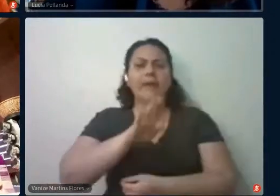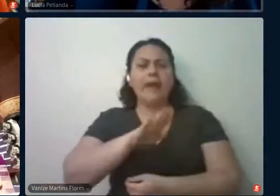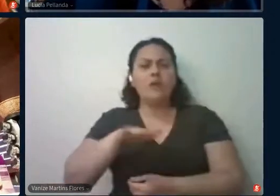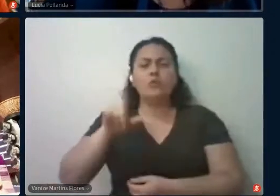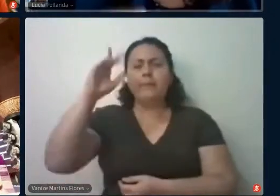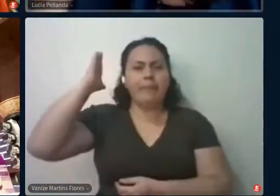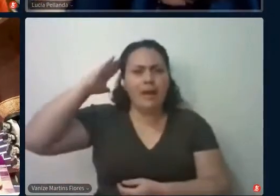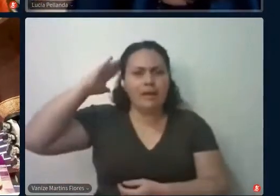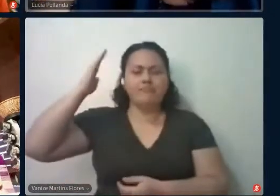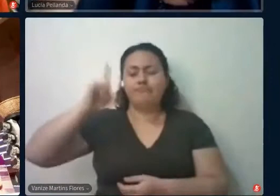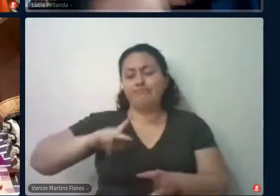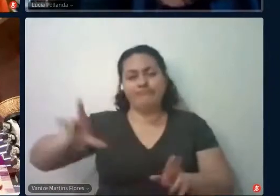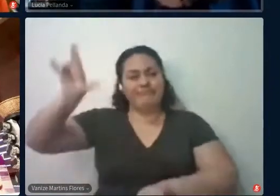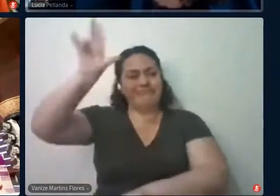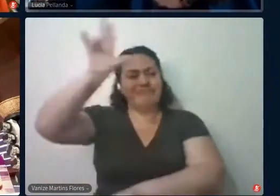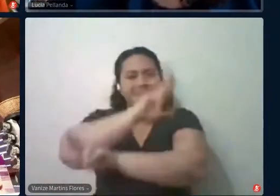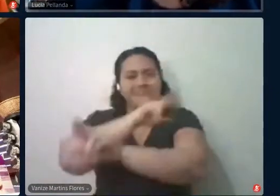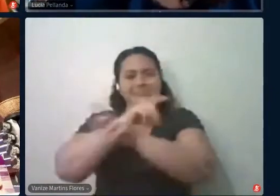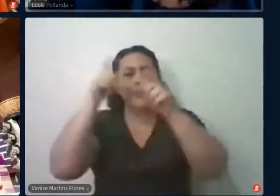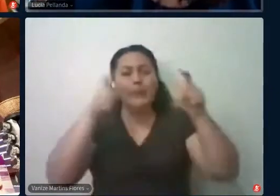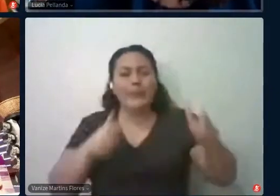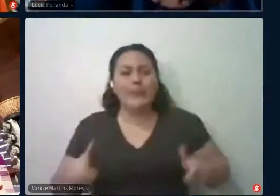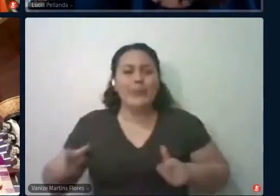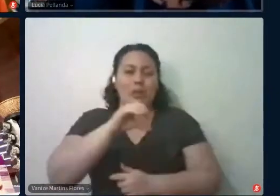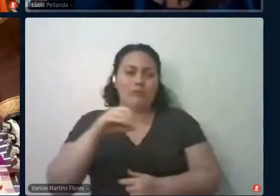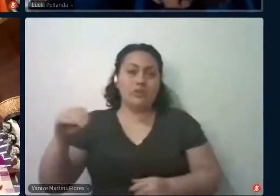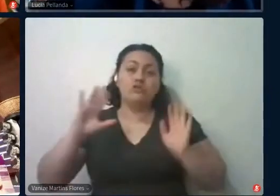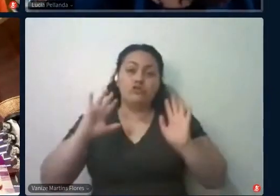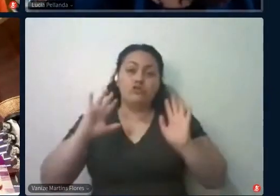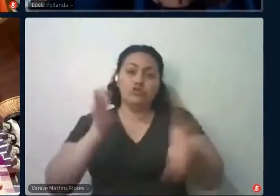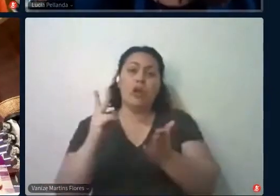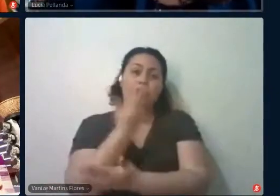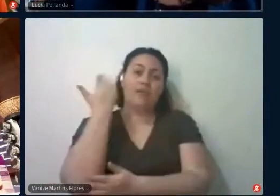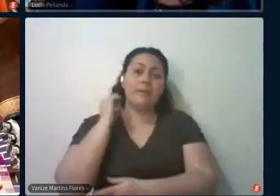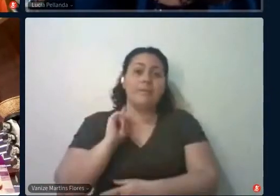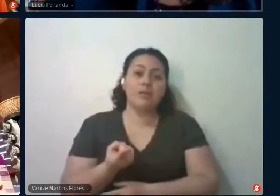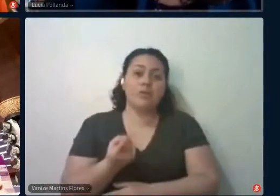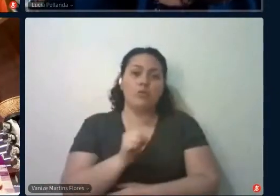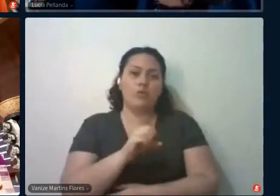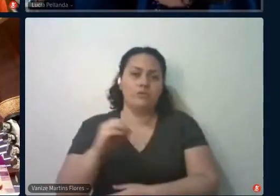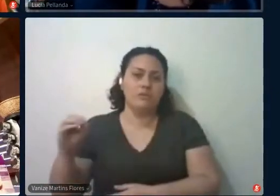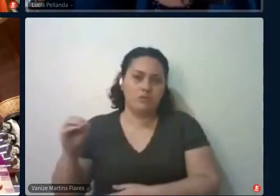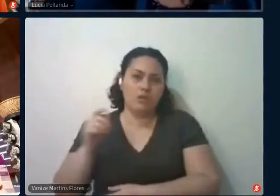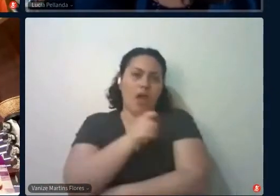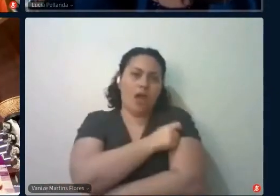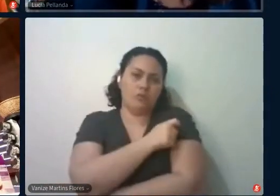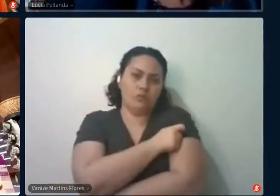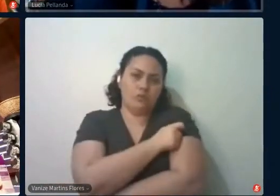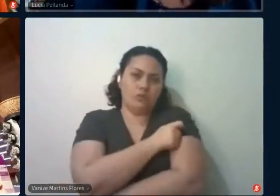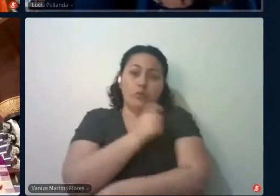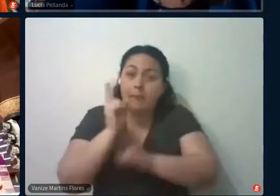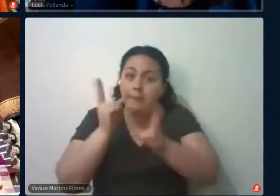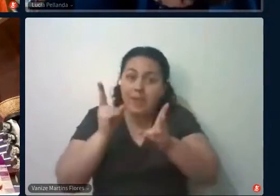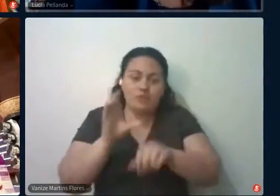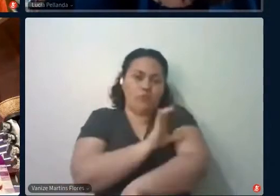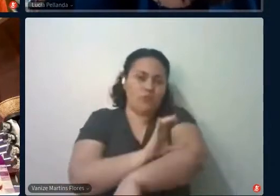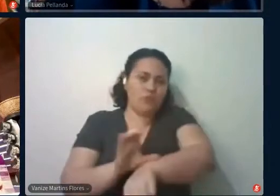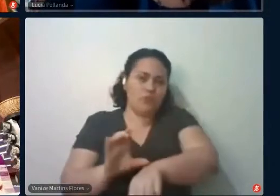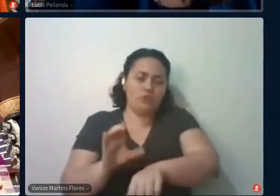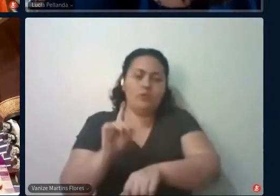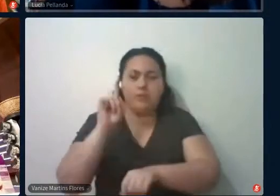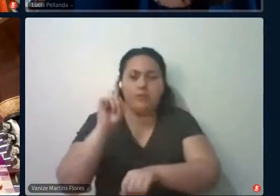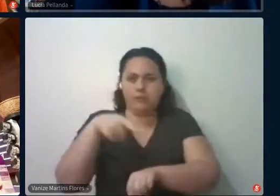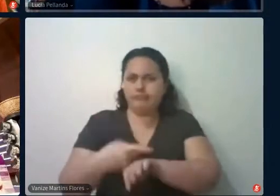né? Então, a gente já chegou a ter 1.800 alunos ao mesmo tempo em EAD, num programa que é super premiado e que não é